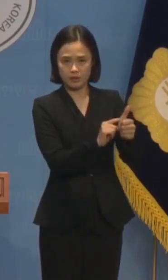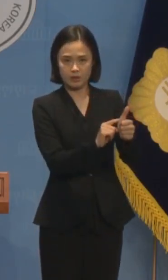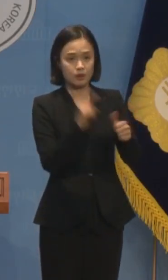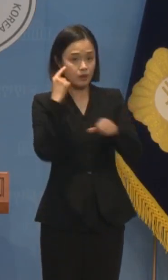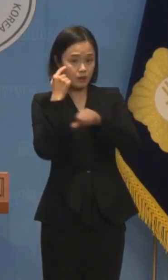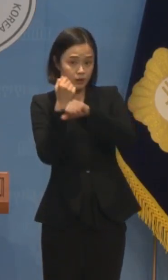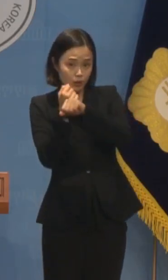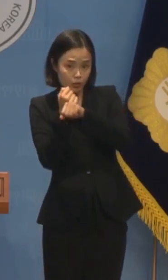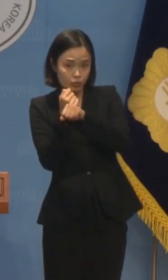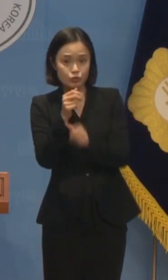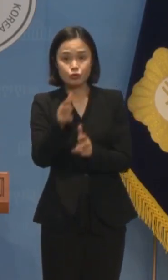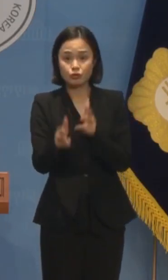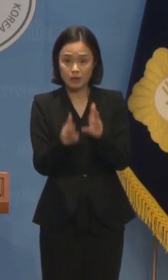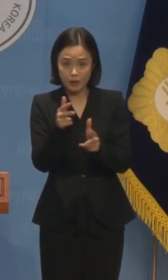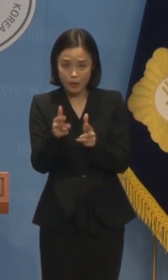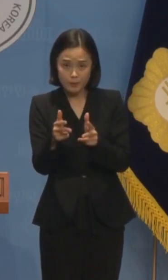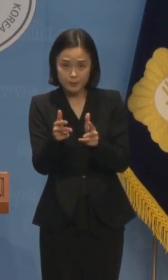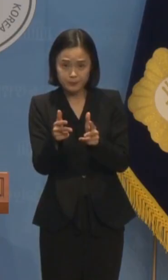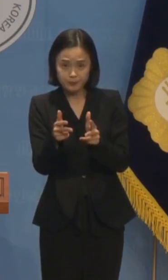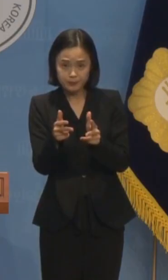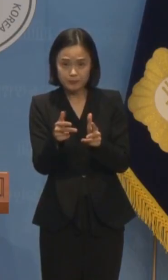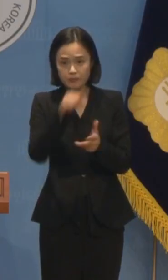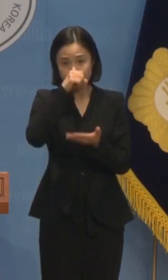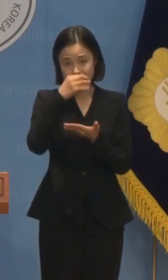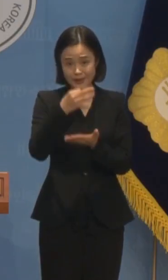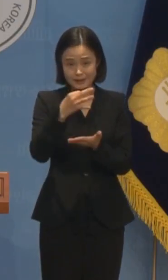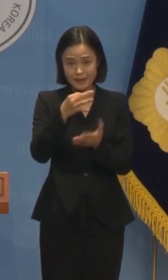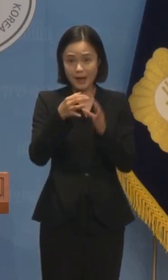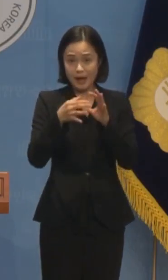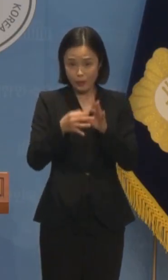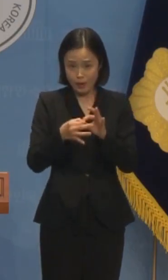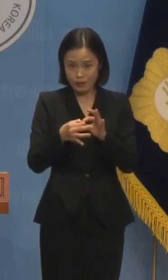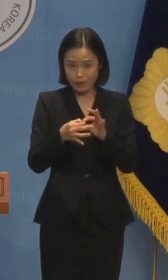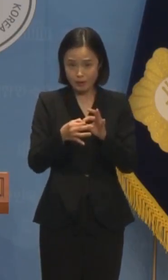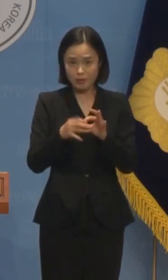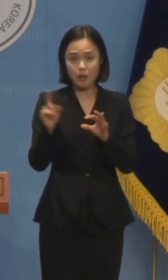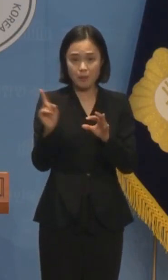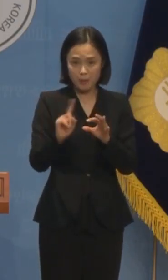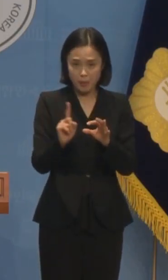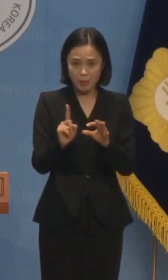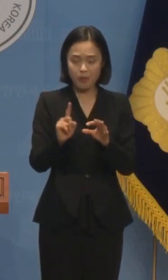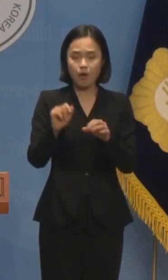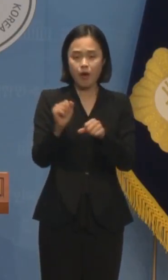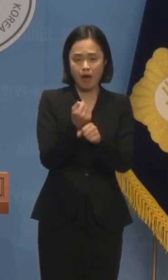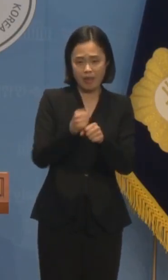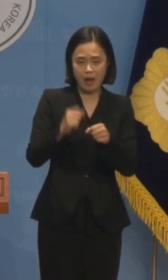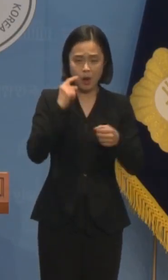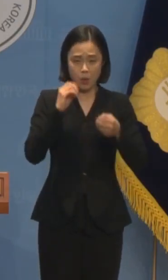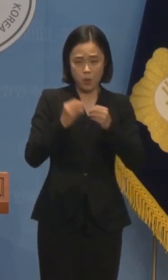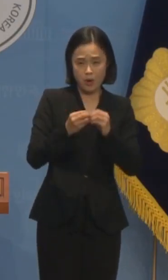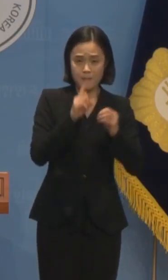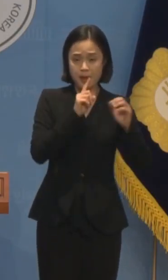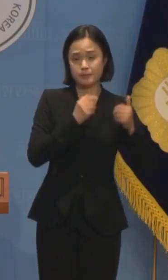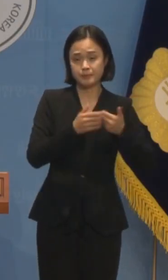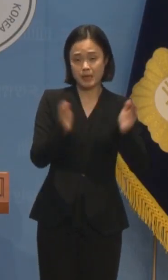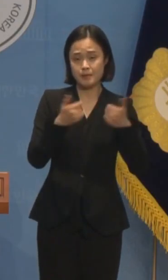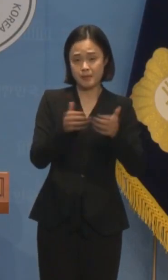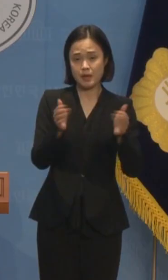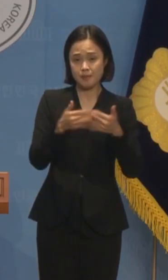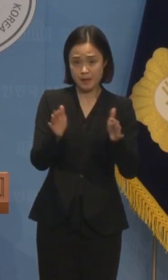뿌려 먹기식, R&D 브로커 등의 발언을 서슴지 않으며 과학기술계를